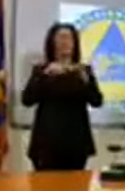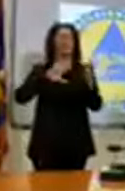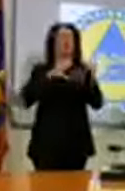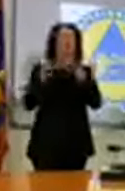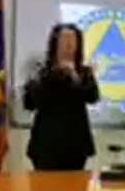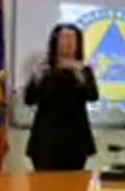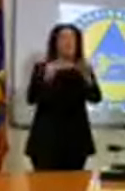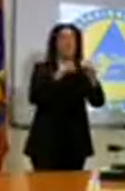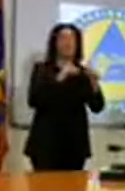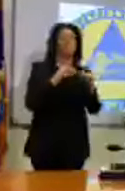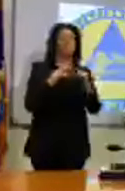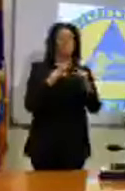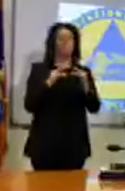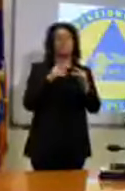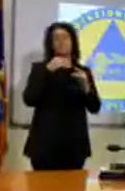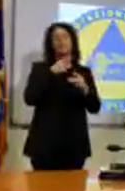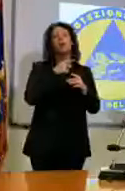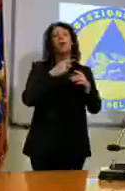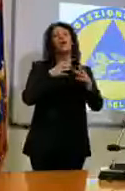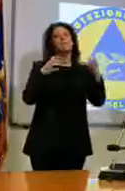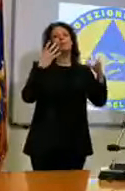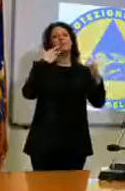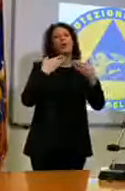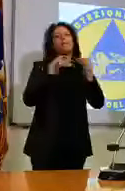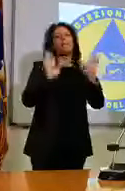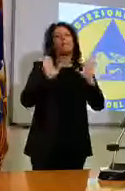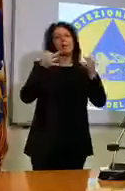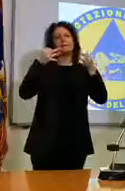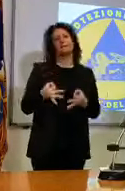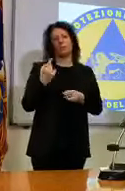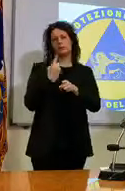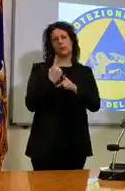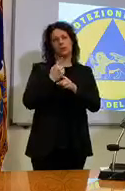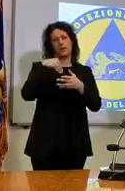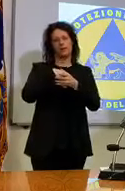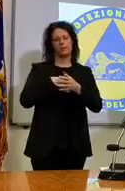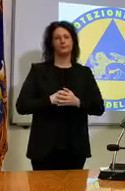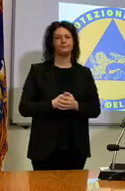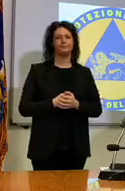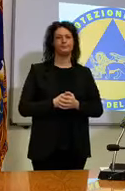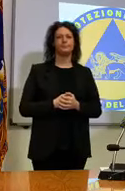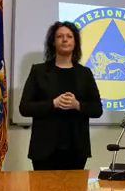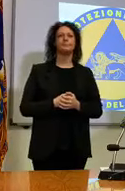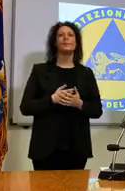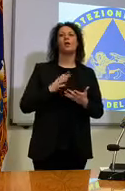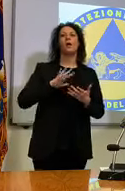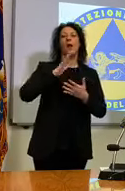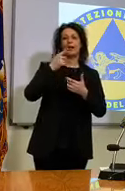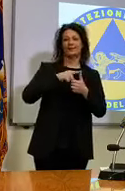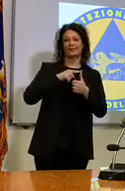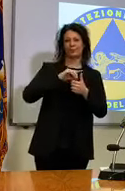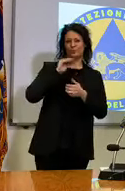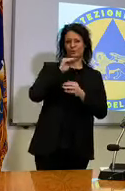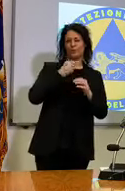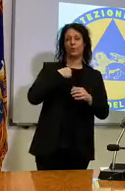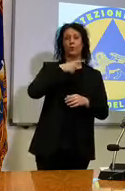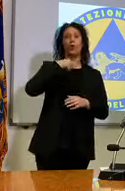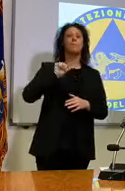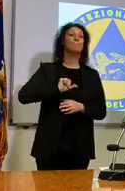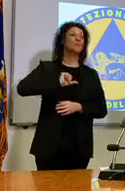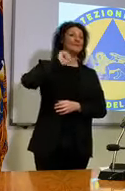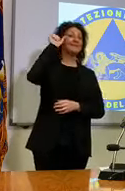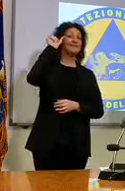è anche un fatto di sicurezza per loro, punto. Per quanto riguarda l'altro tema, noi non siamo primi della classe, non abbiamo... Guardi, a